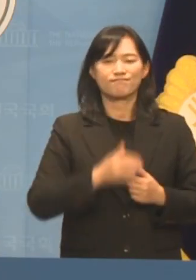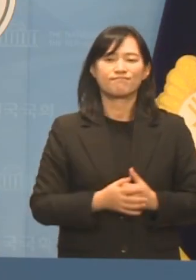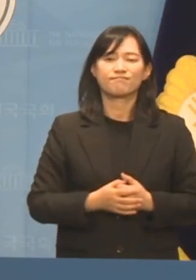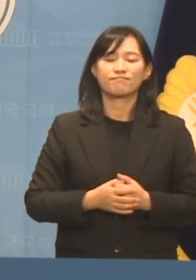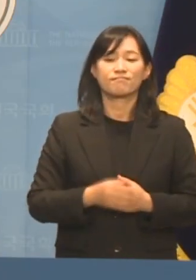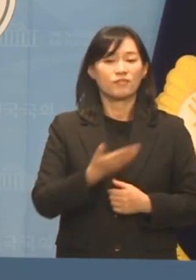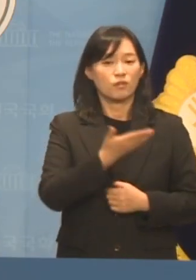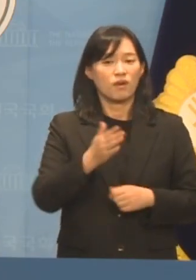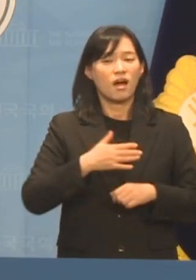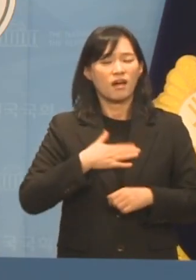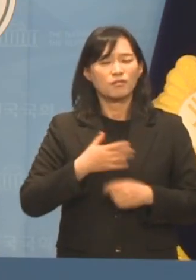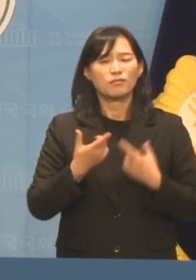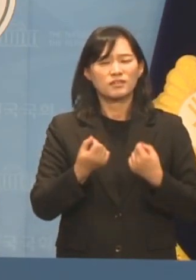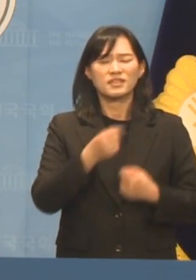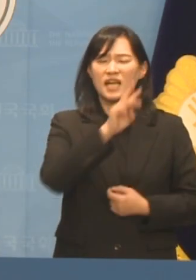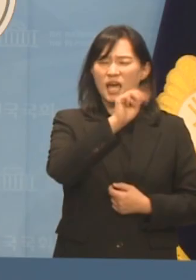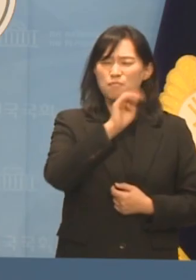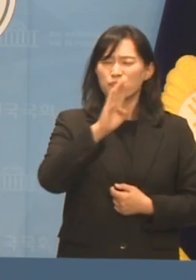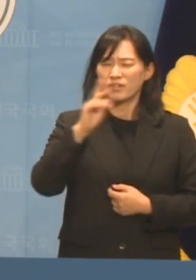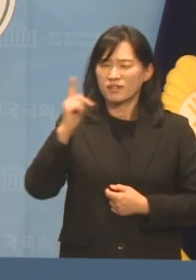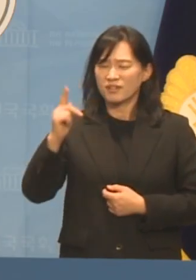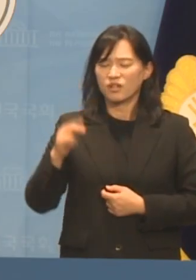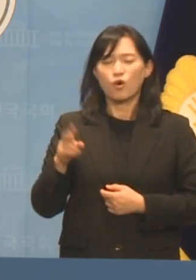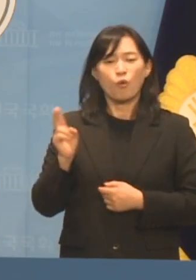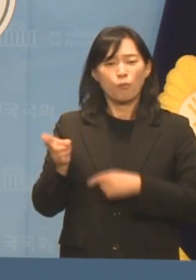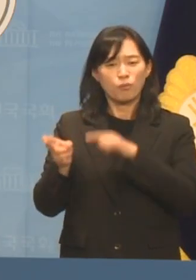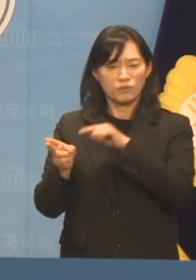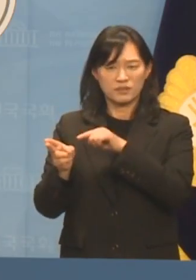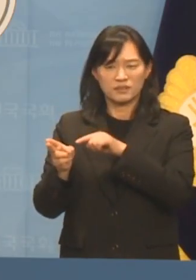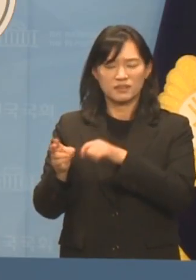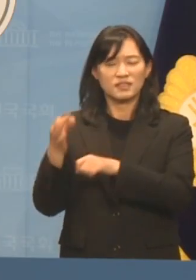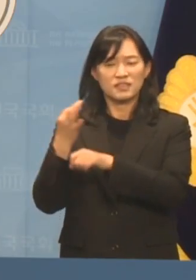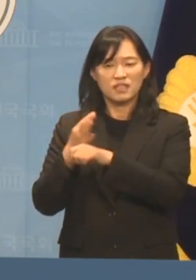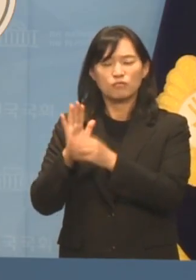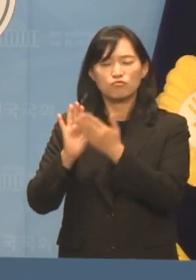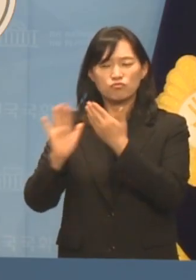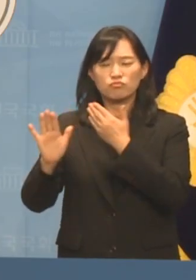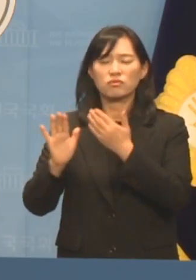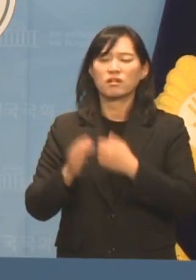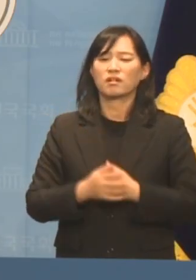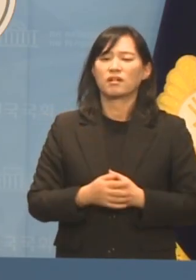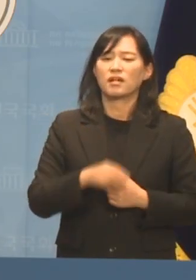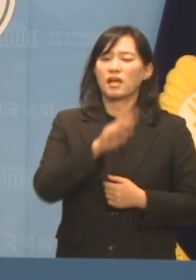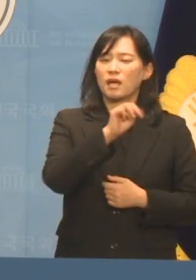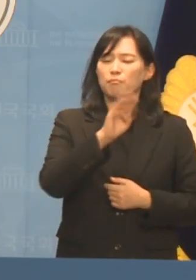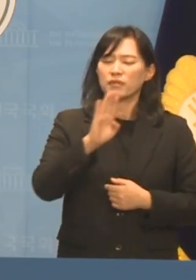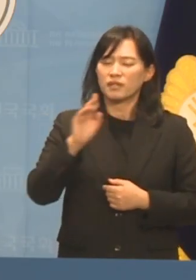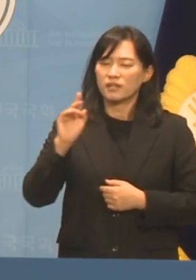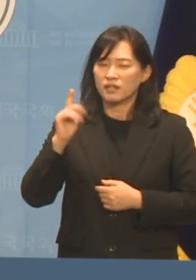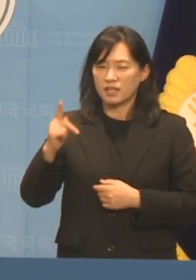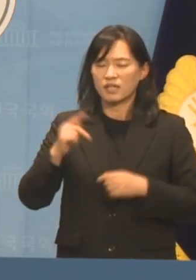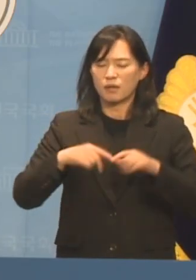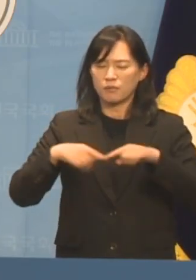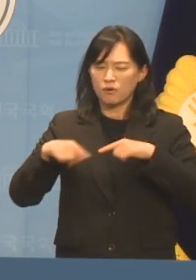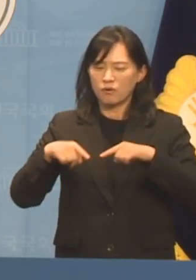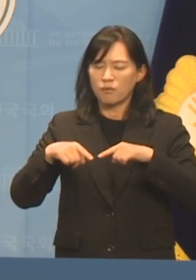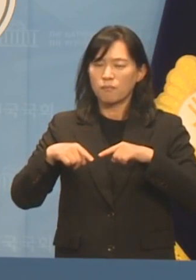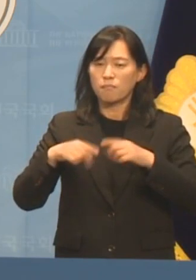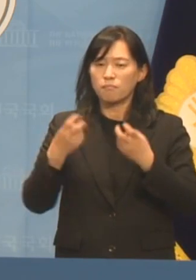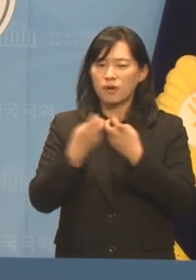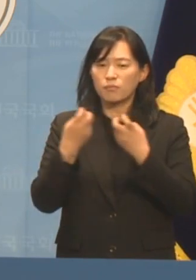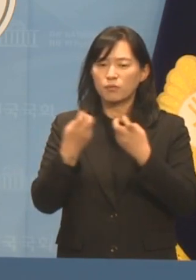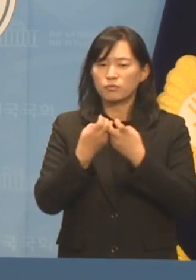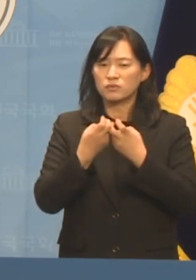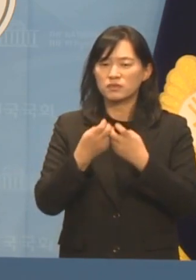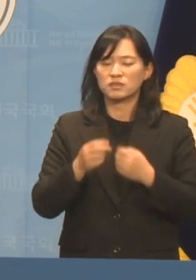다 아시다시피 MBK가 홈플러스를 인수한 이후로 MBK의 경영 방식의 핵심은